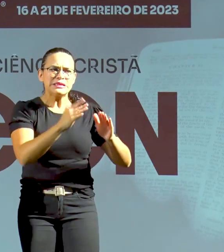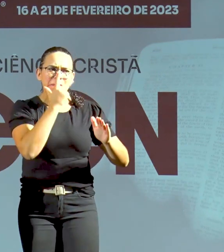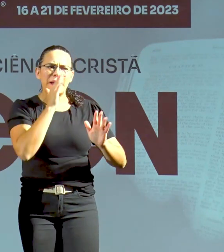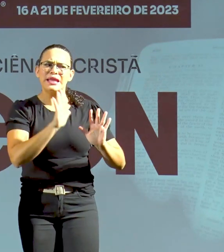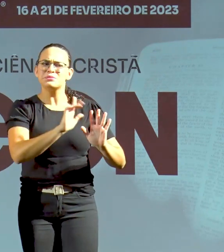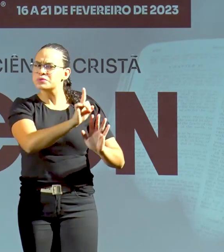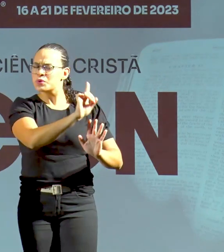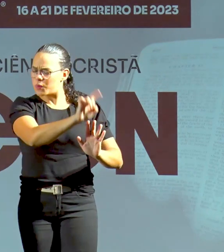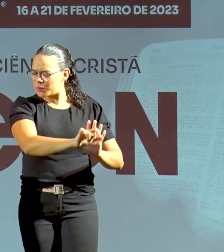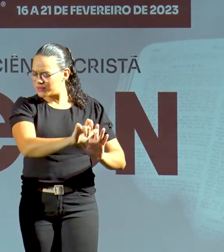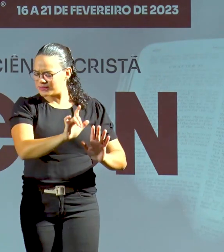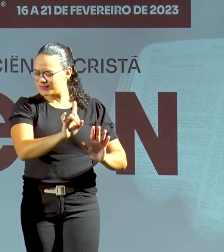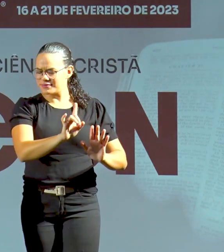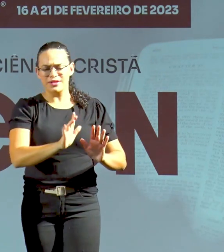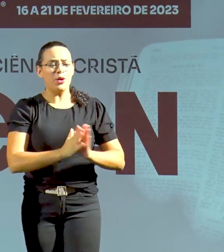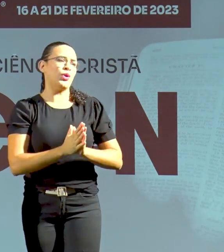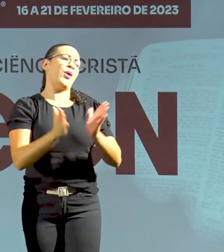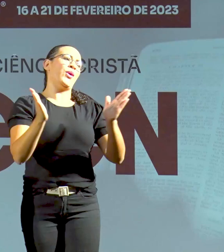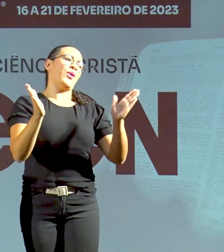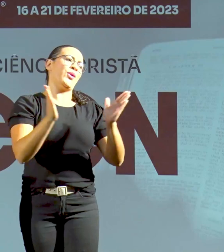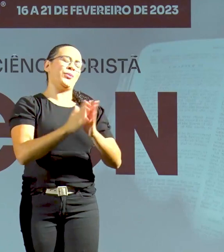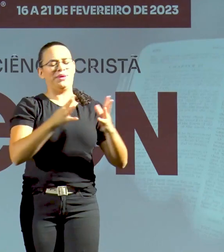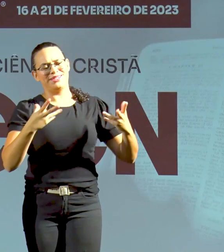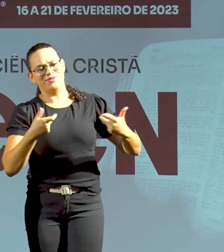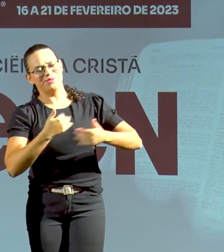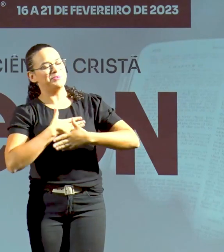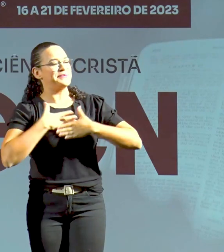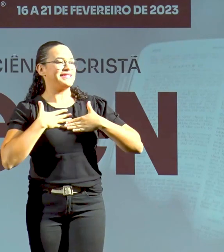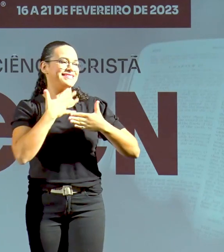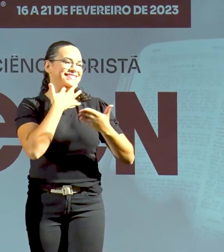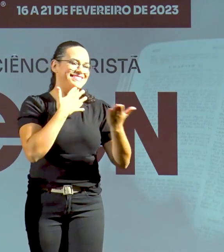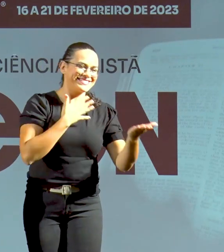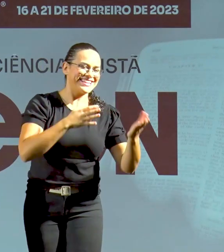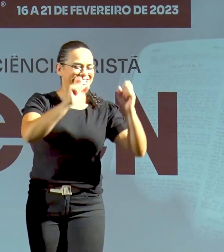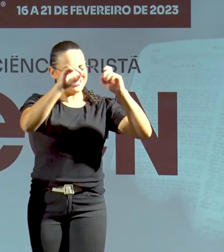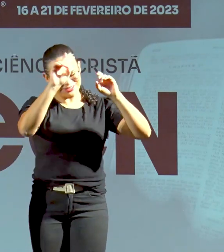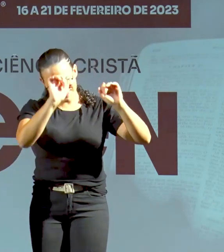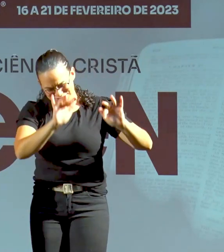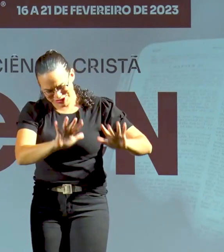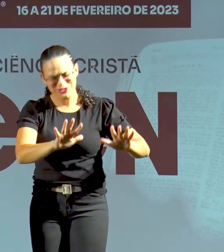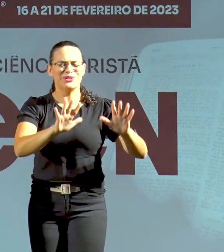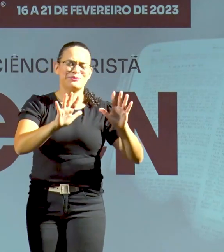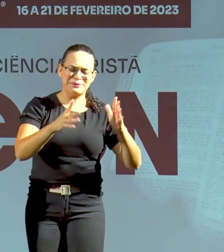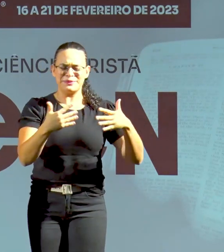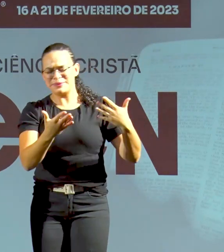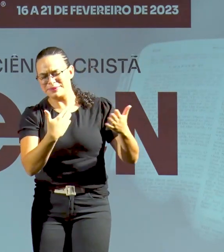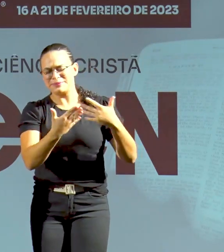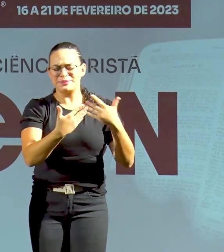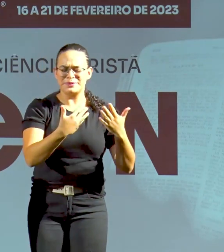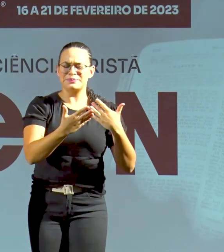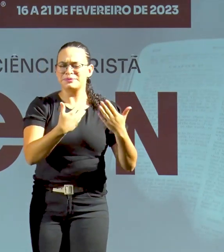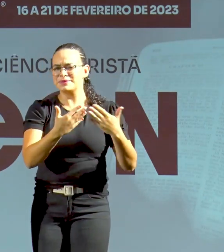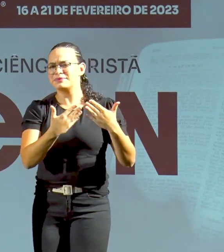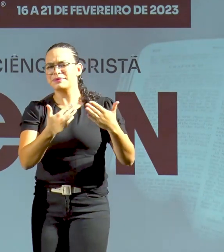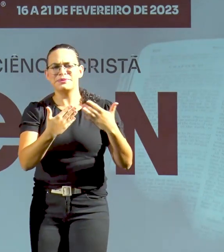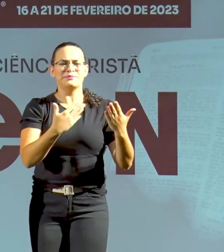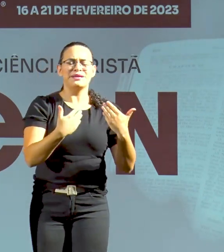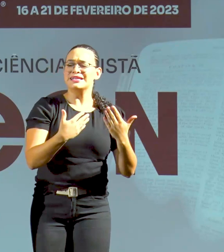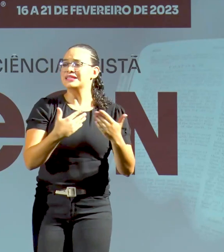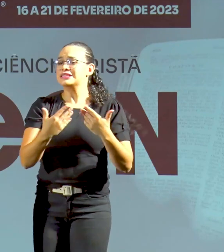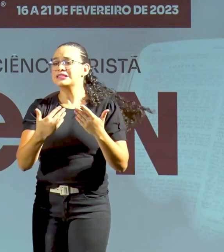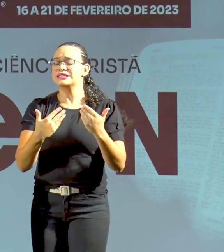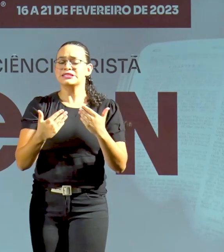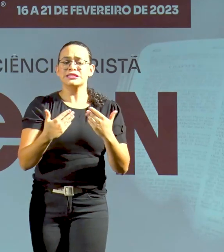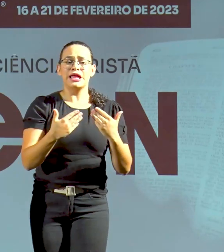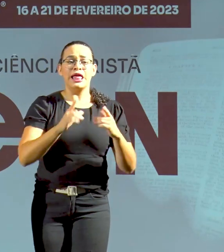não é ele aí eu falei ô cara que benção prazer e tal Deus abençoe vocês tal e não sei o quê conversamos um pouco fui para um lado ele